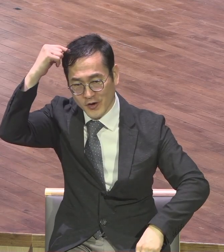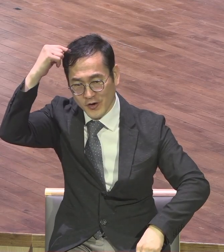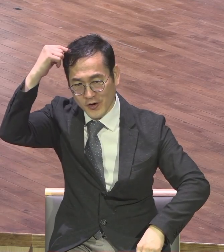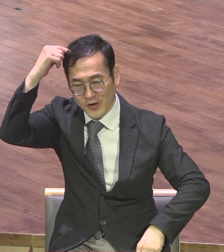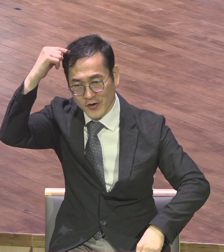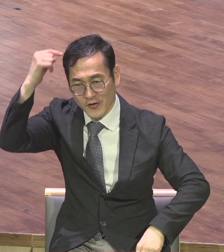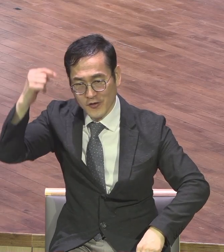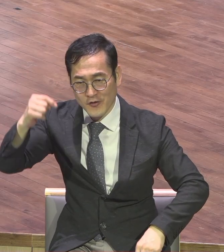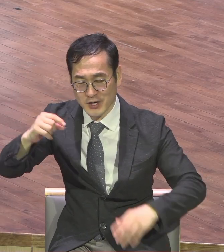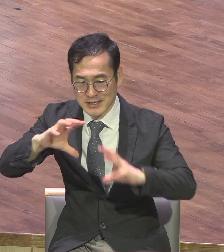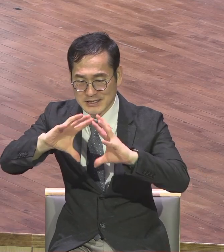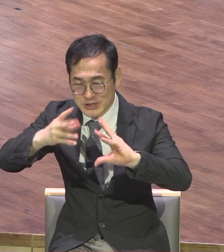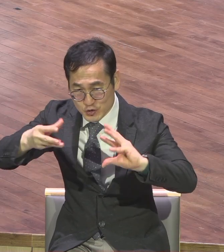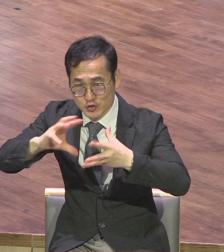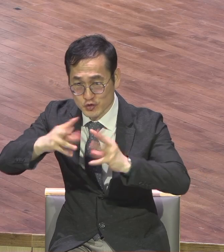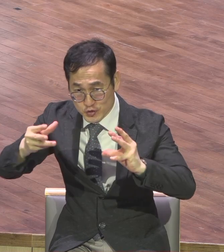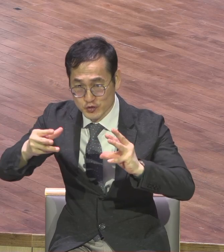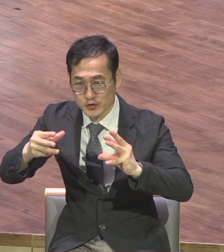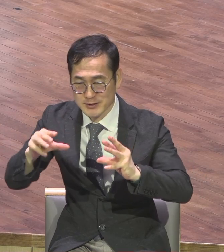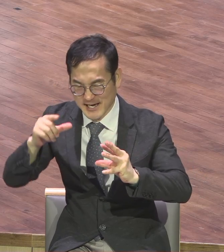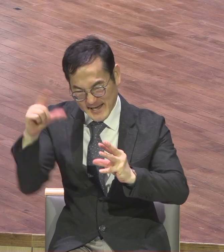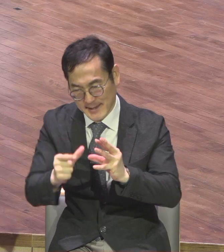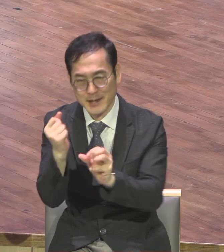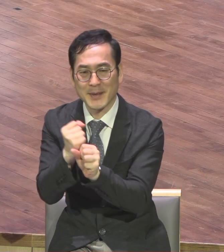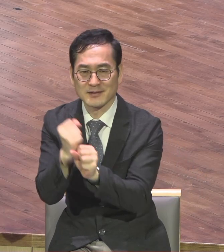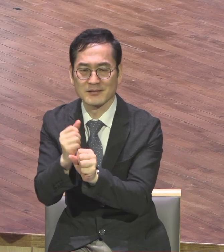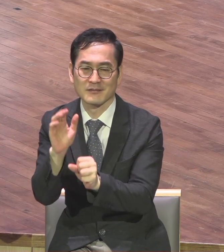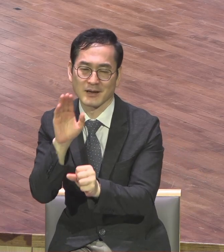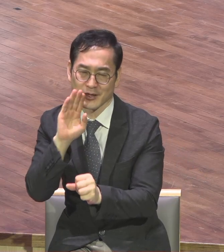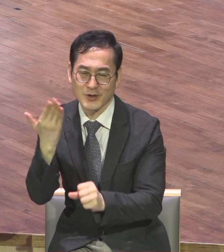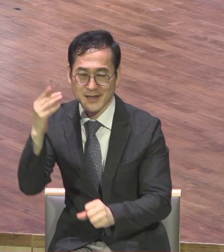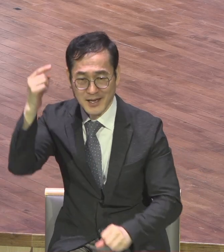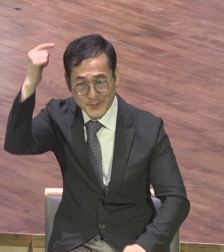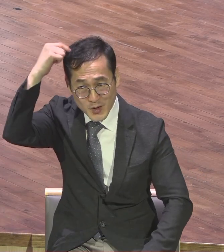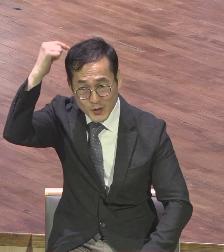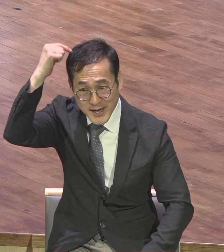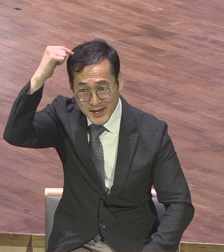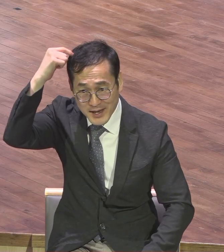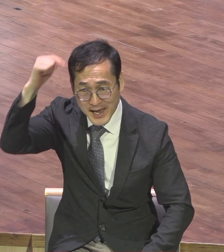때 위기를 넘길 힘이 뇌에서 나온다.